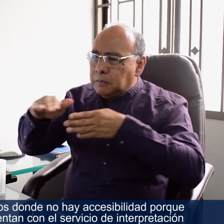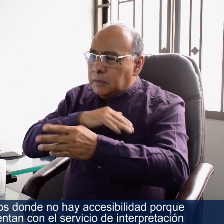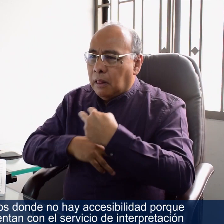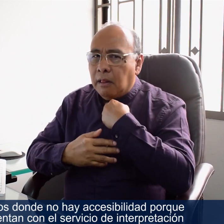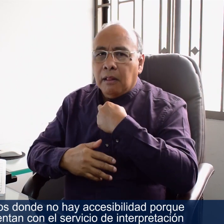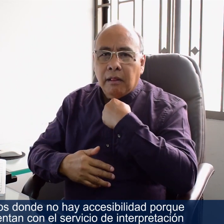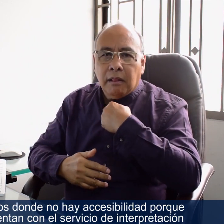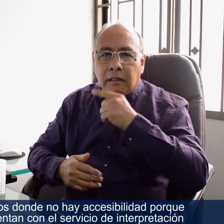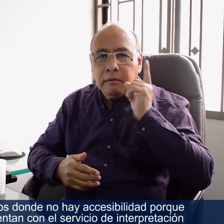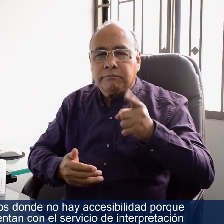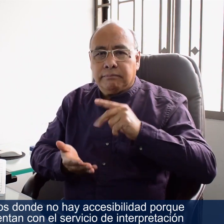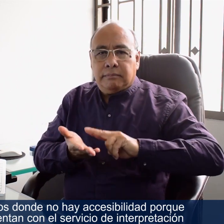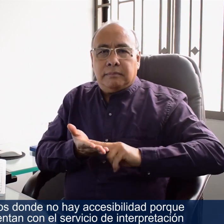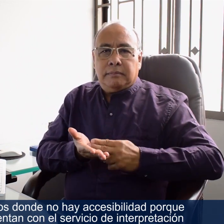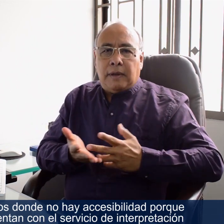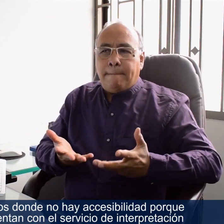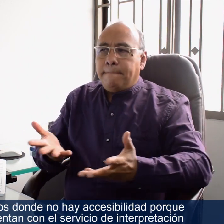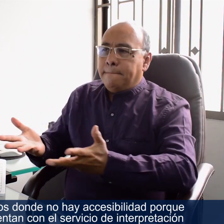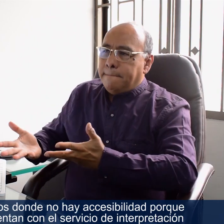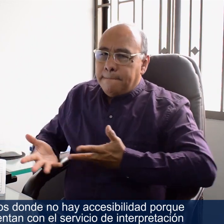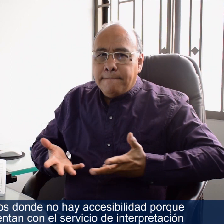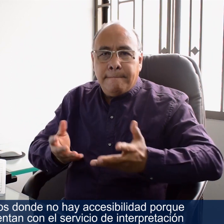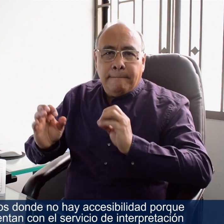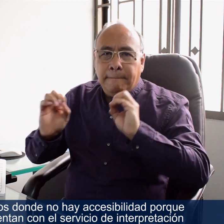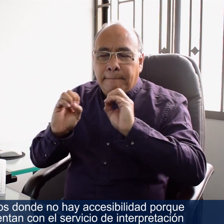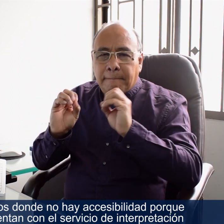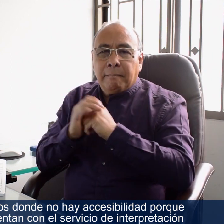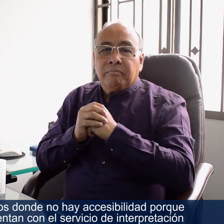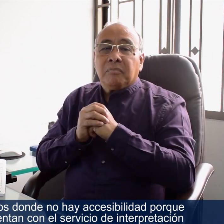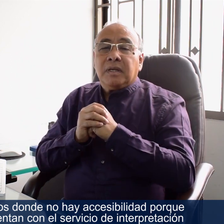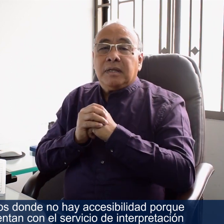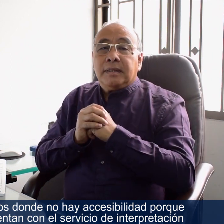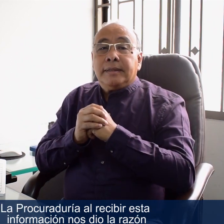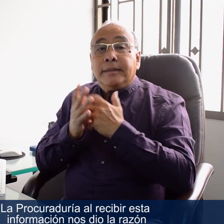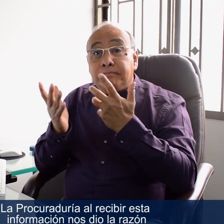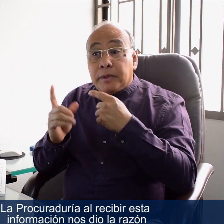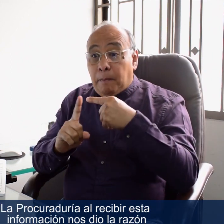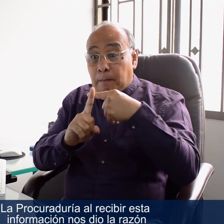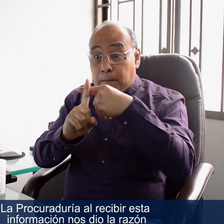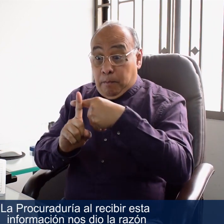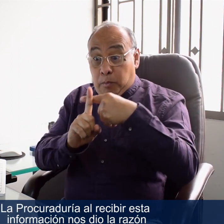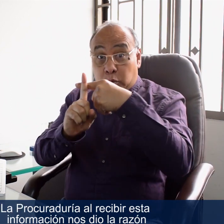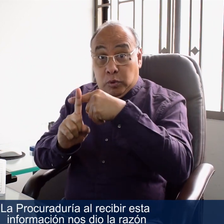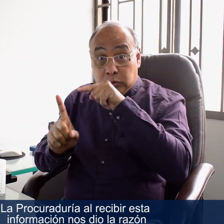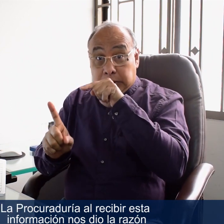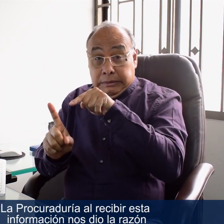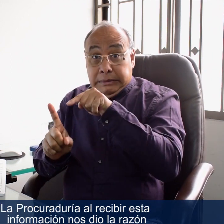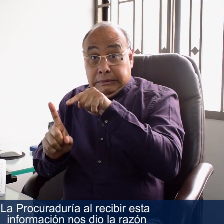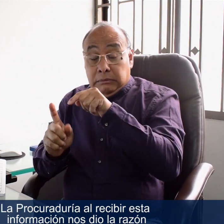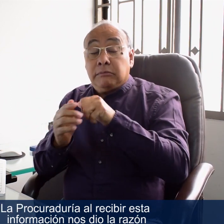Espacios donde no hay accesibilidad porque no cuentan con el servicio de interpretación. La Procuraduría, al recibir esta